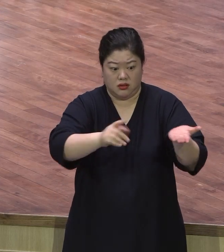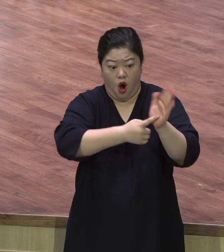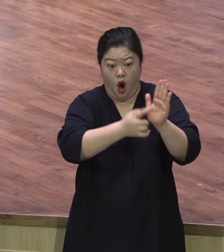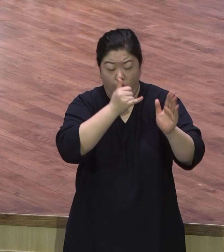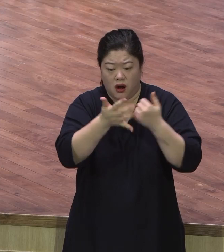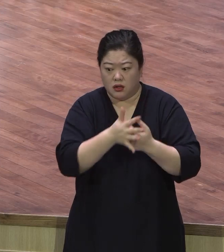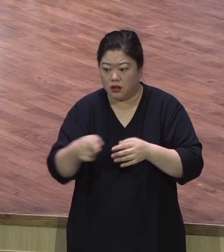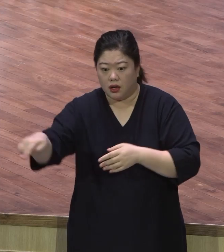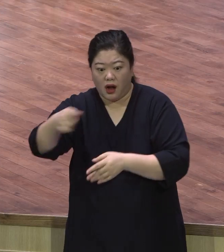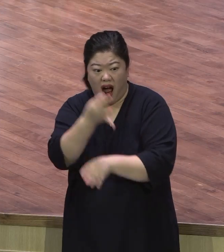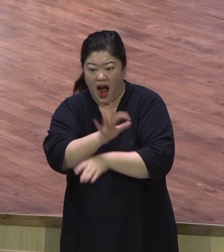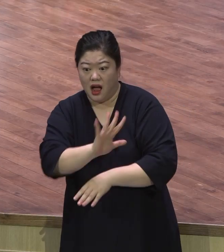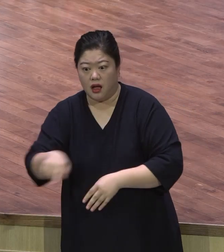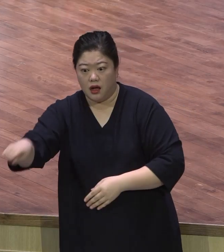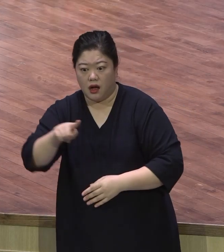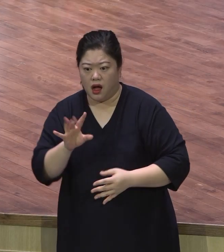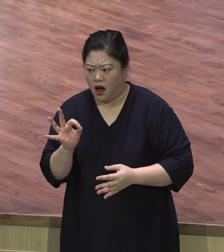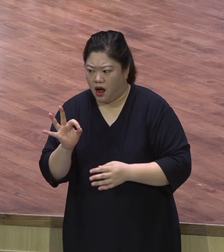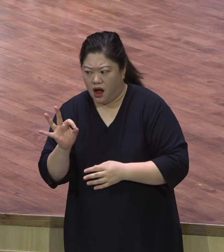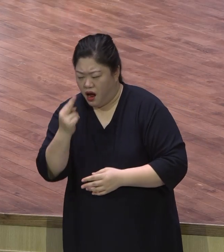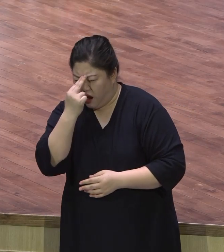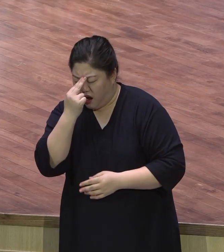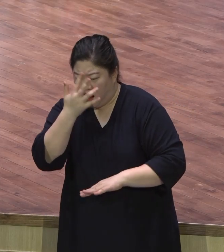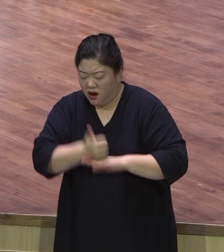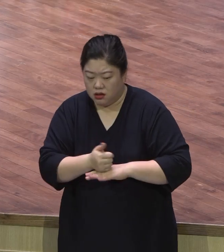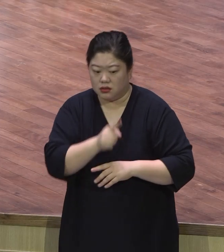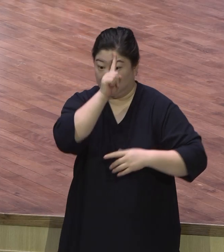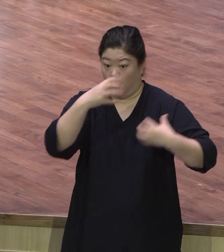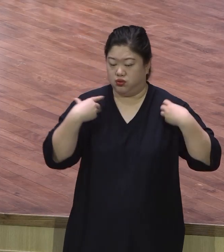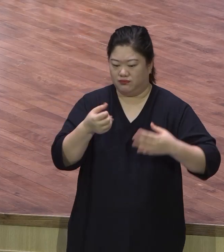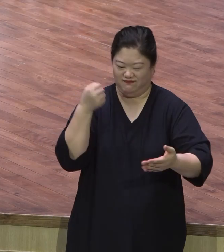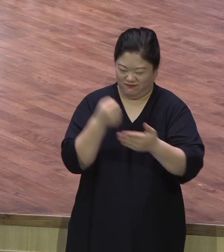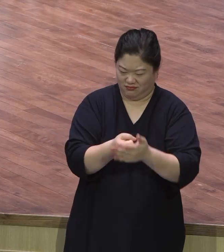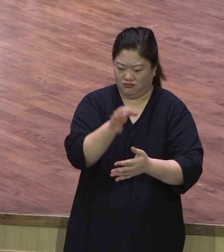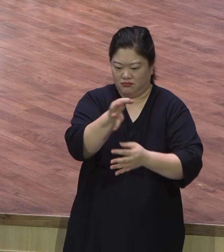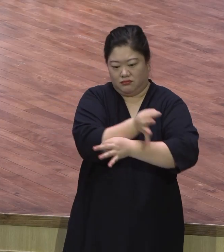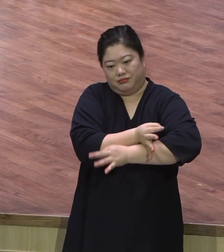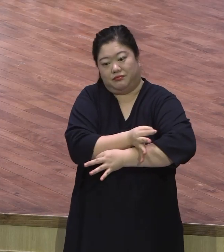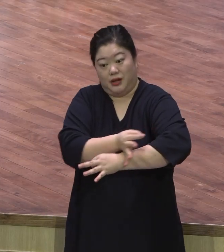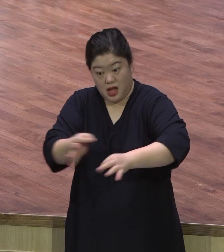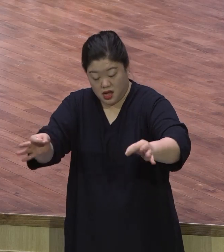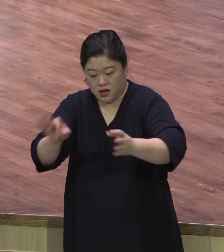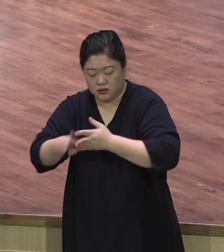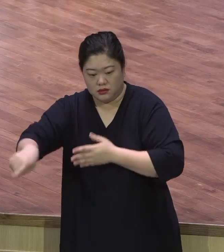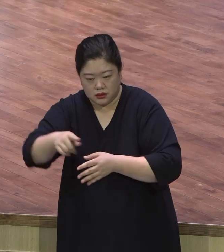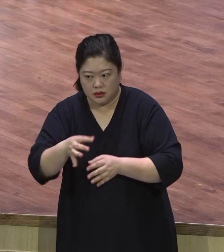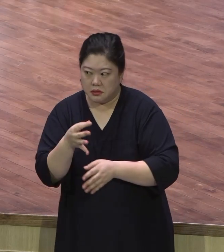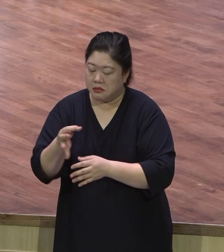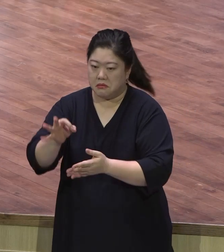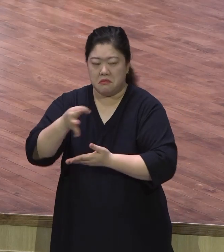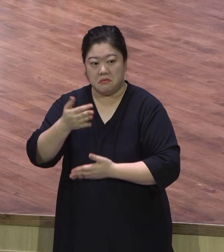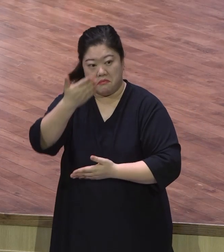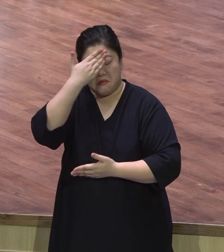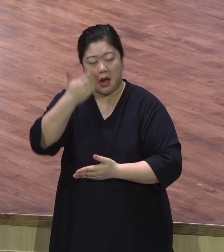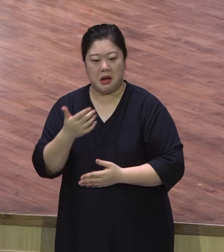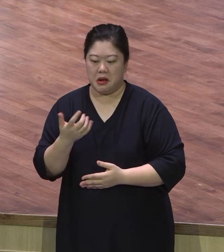인해서 지금 소비가 정체되어 있어요. 소비가 안 돼. 문제가 생길 수밖에 없어요. 그러니까